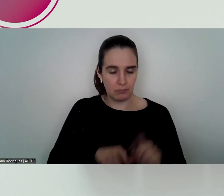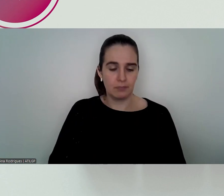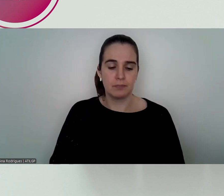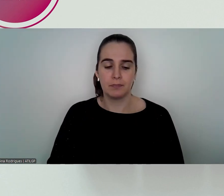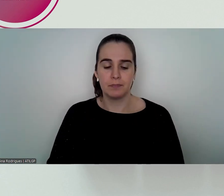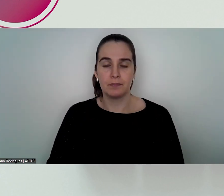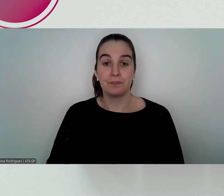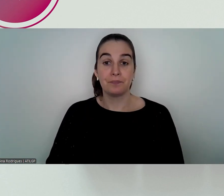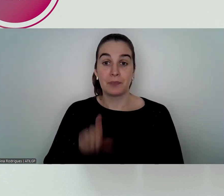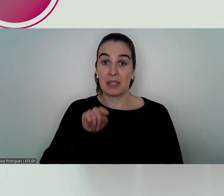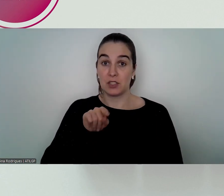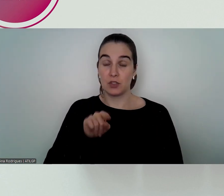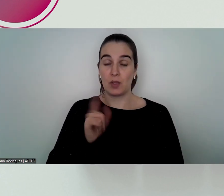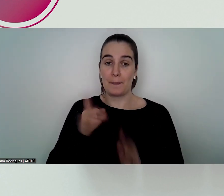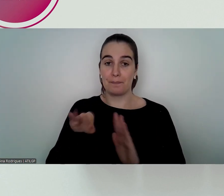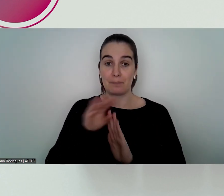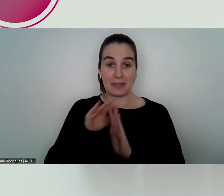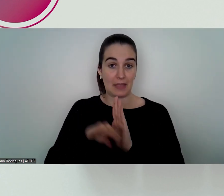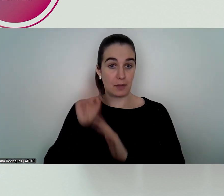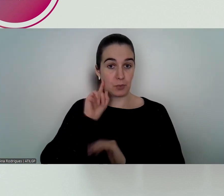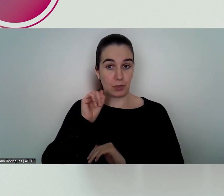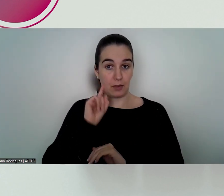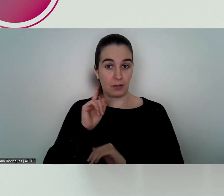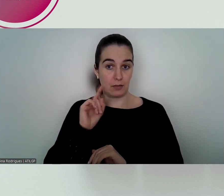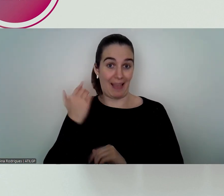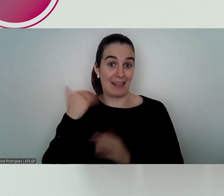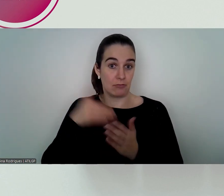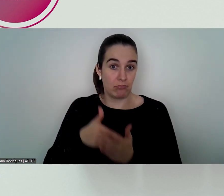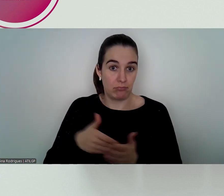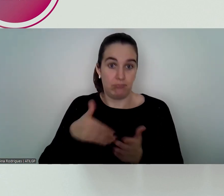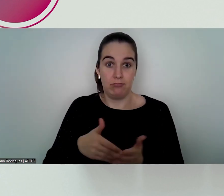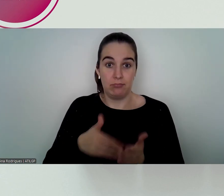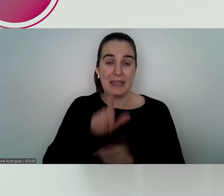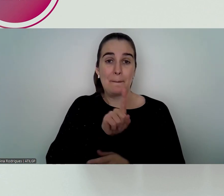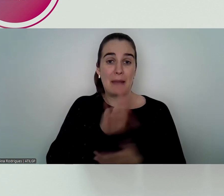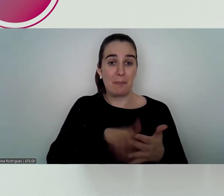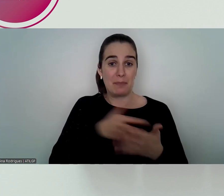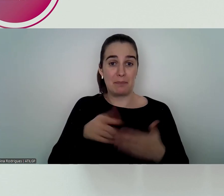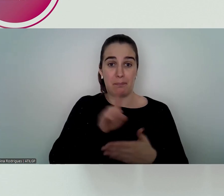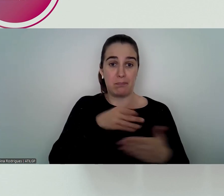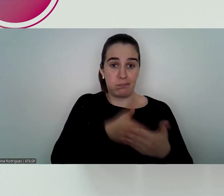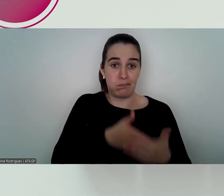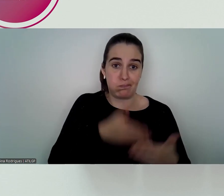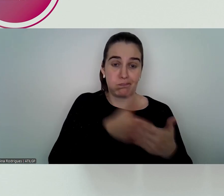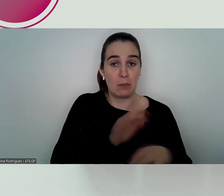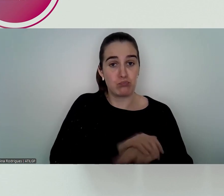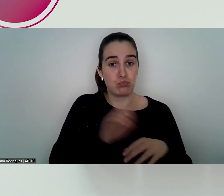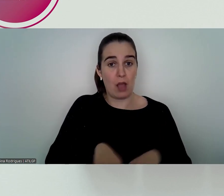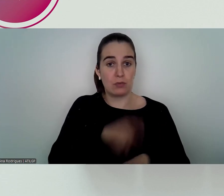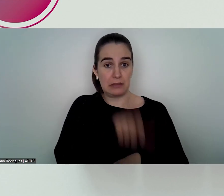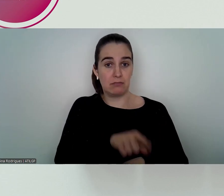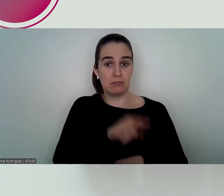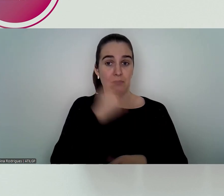esta foi uma das principais matérias de entrave ao primeiro plano de ação, porque há aqui